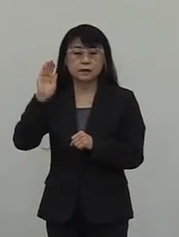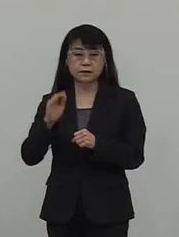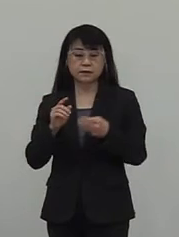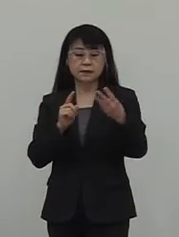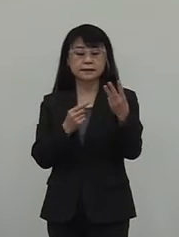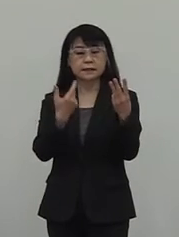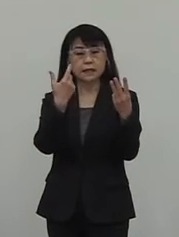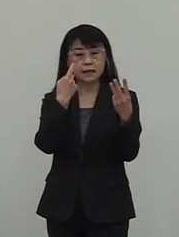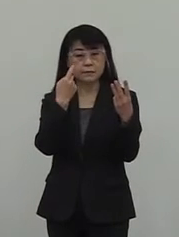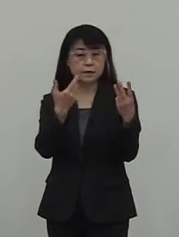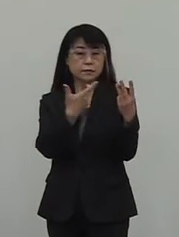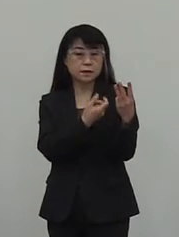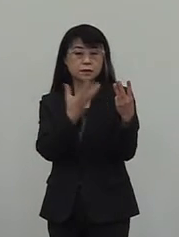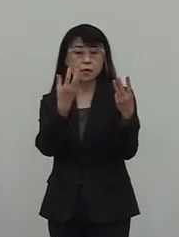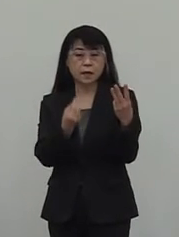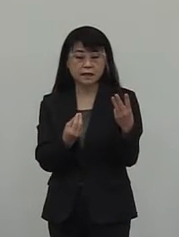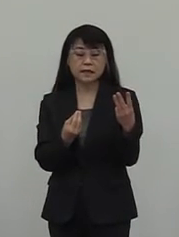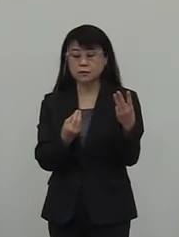はできていないということです。